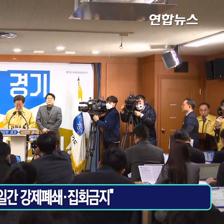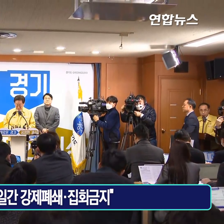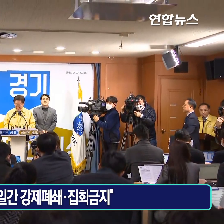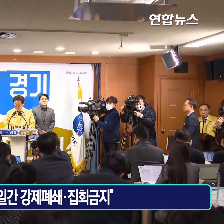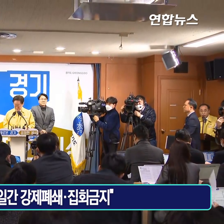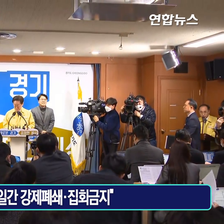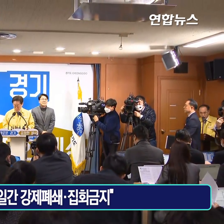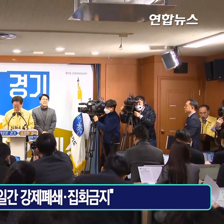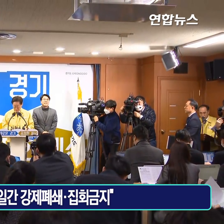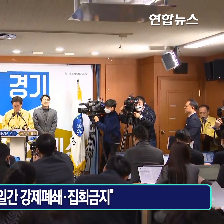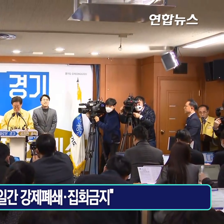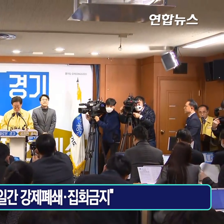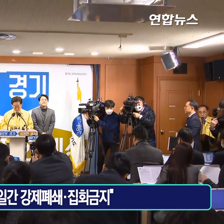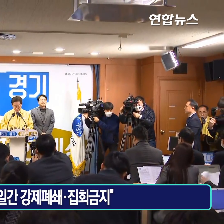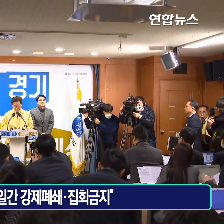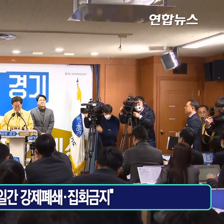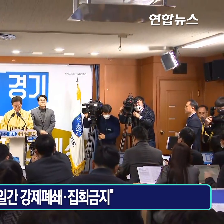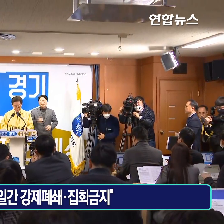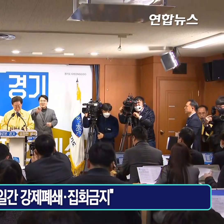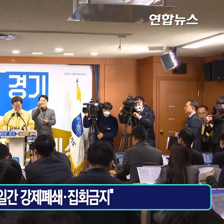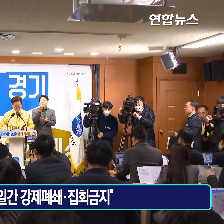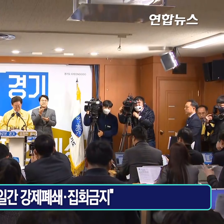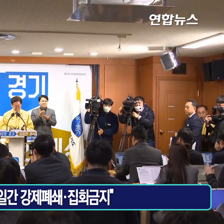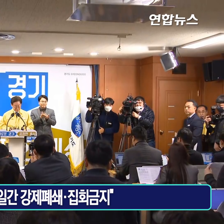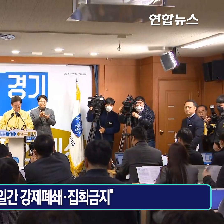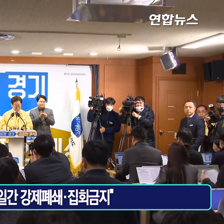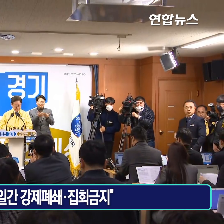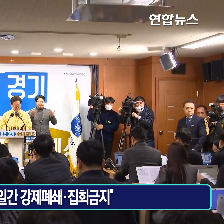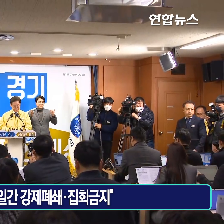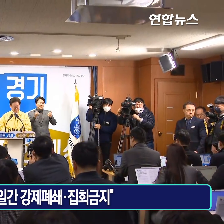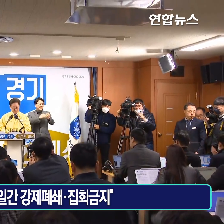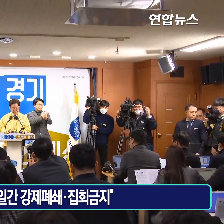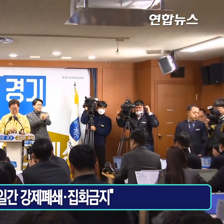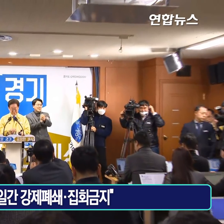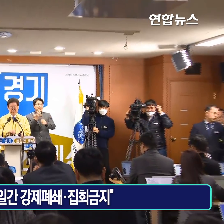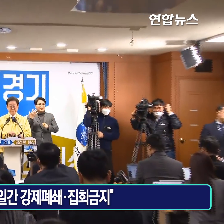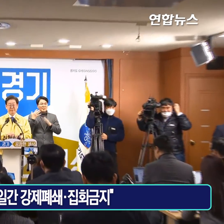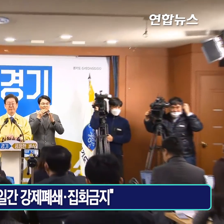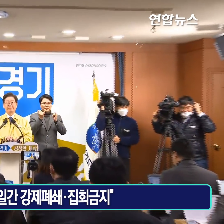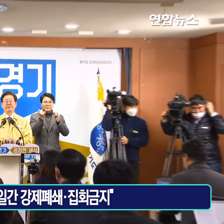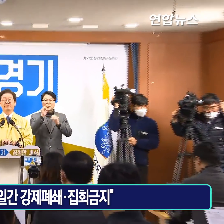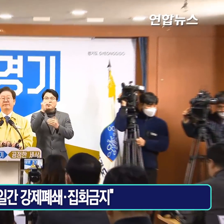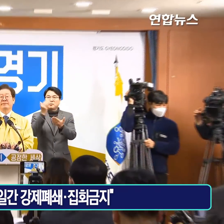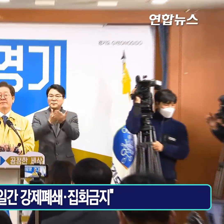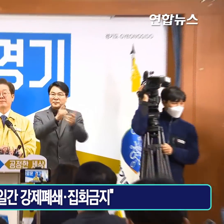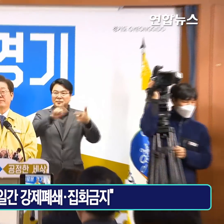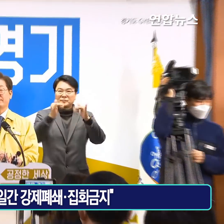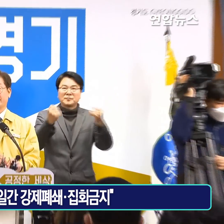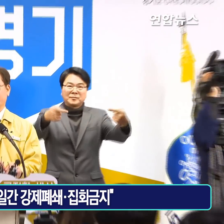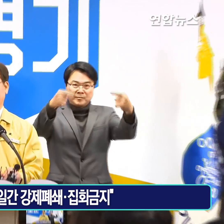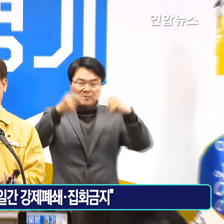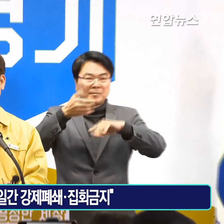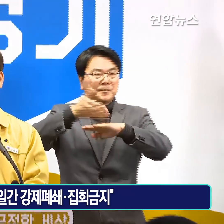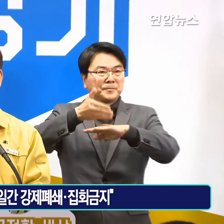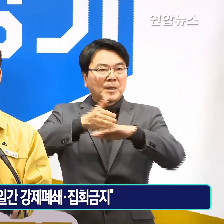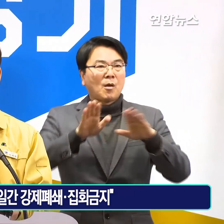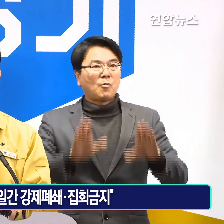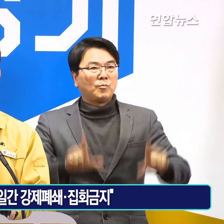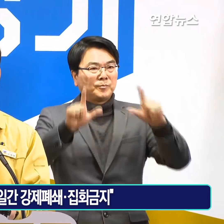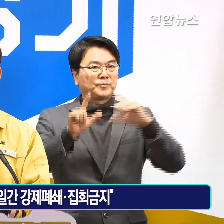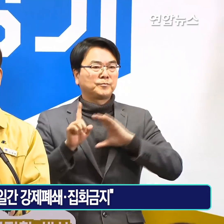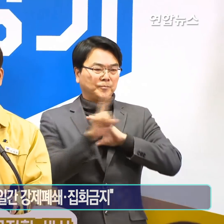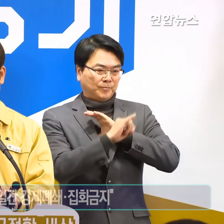네. 언론협력 담당관 조청범입니다. 참석해주신 언론인 여러분 감사합니다. 오늘은